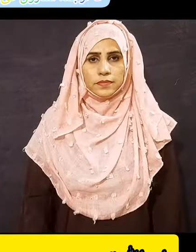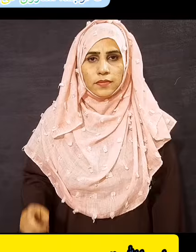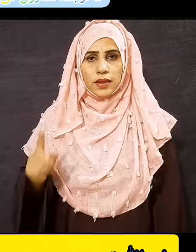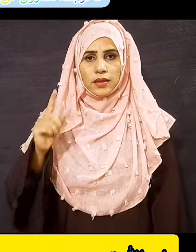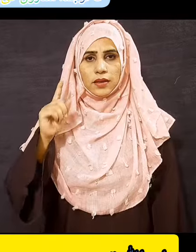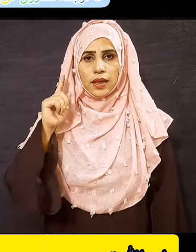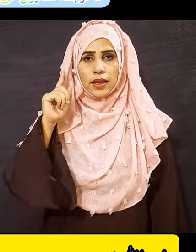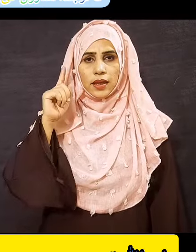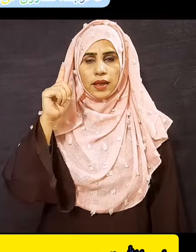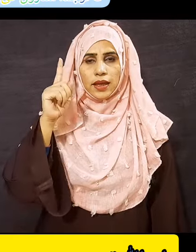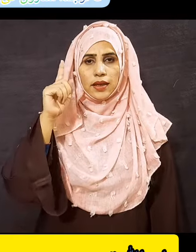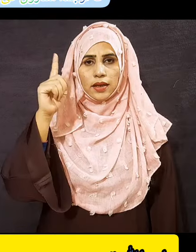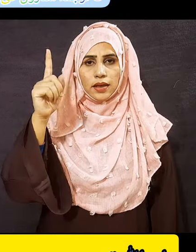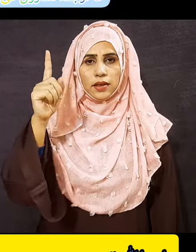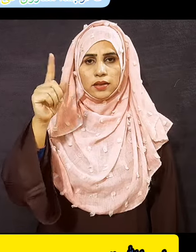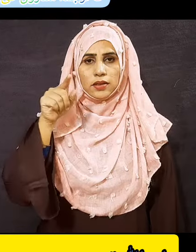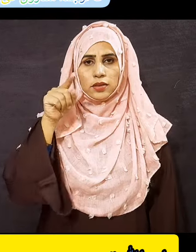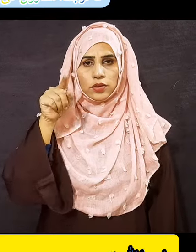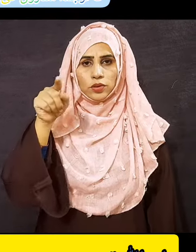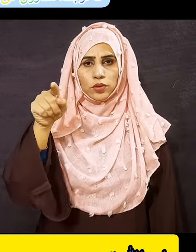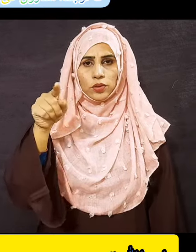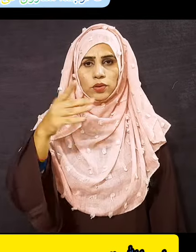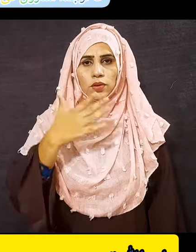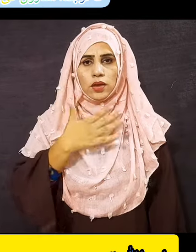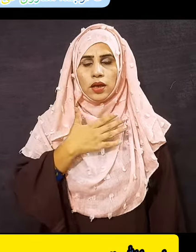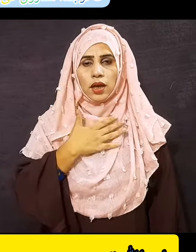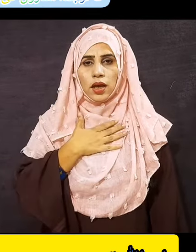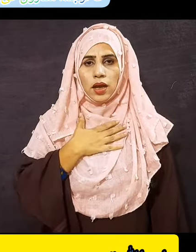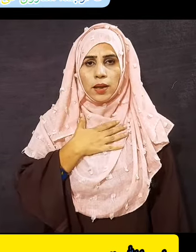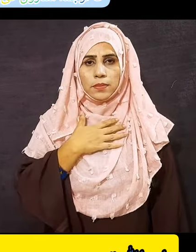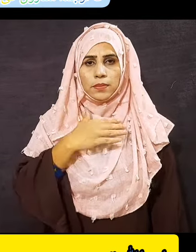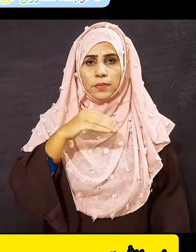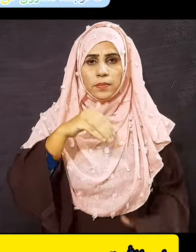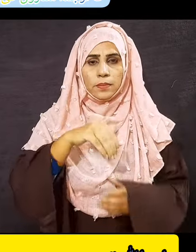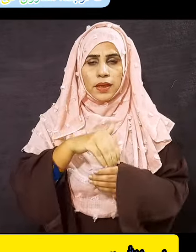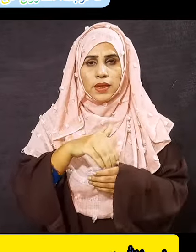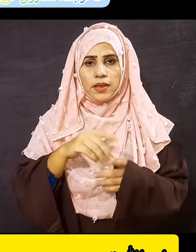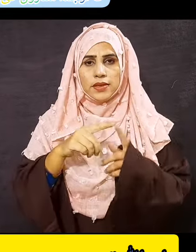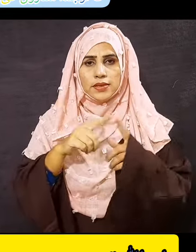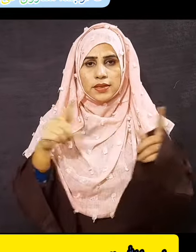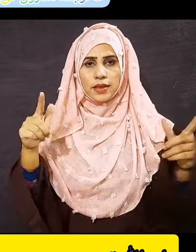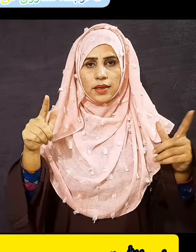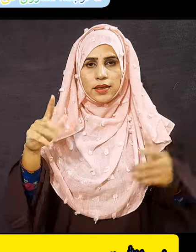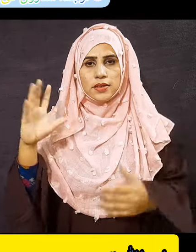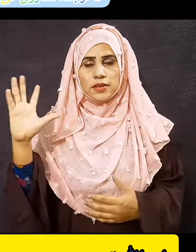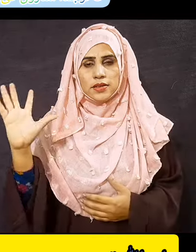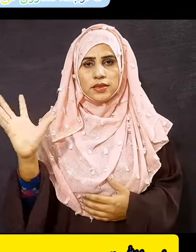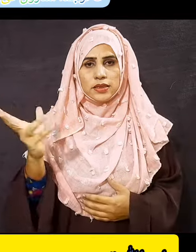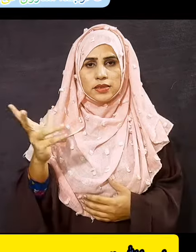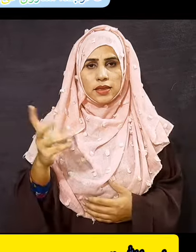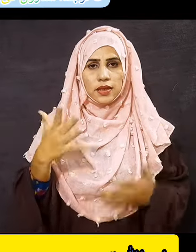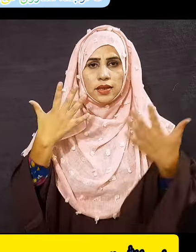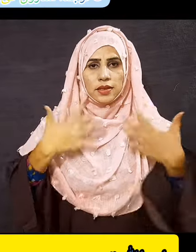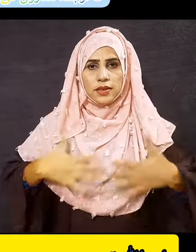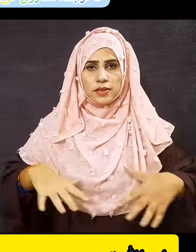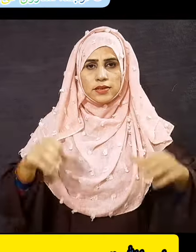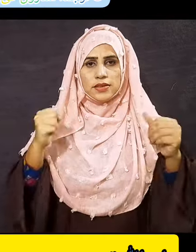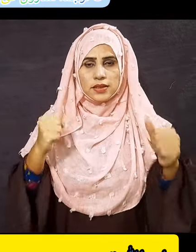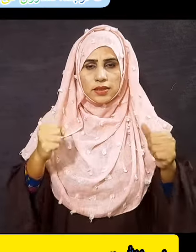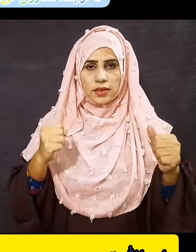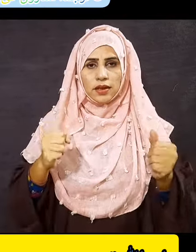اے اللہ تُو ہم میں سے جسے